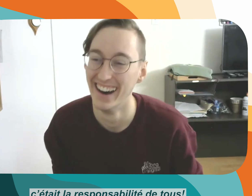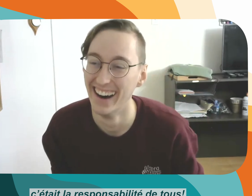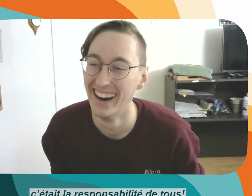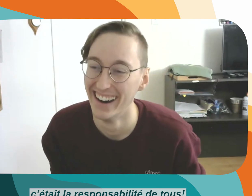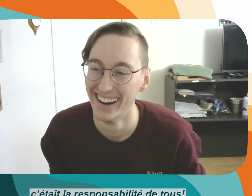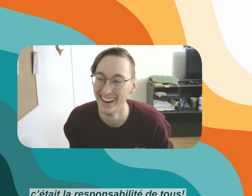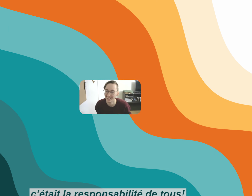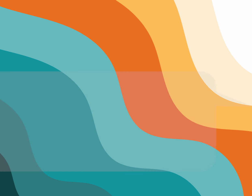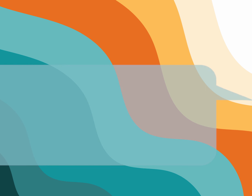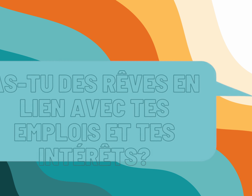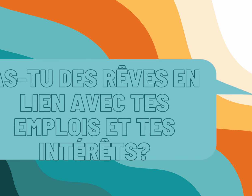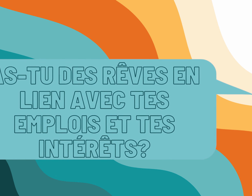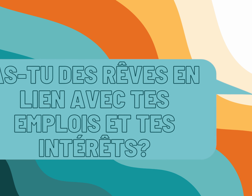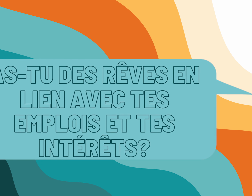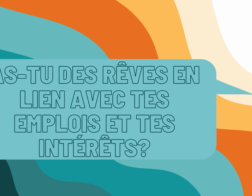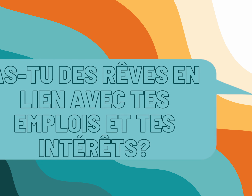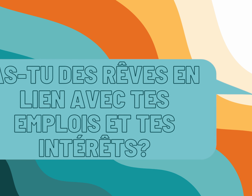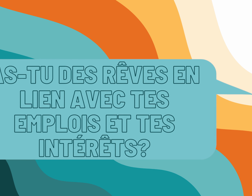responsabilité de tous.